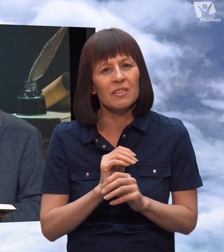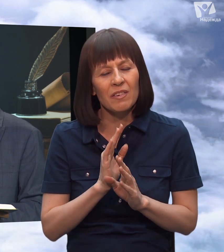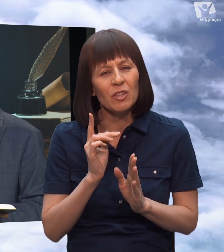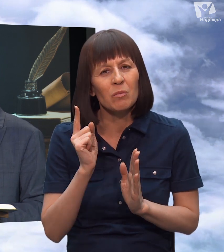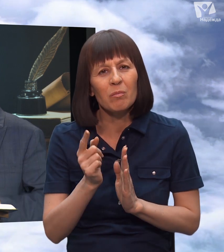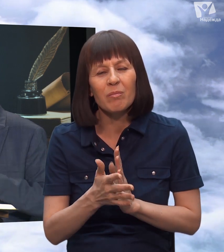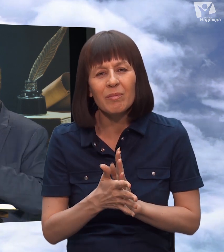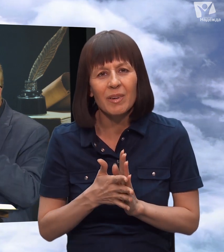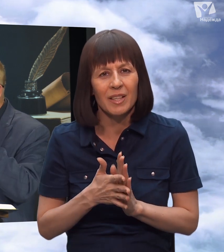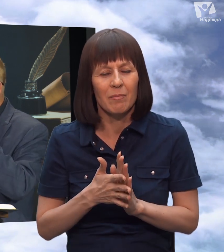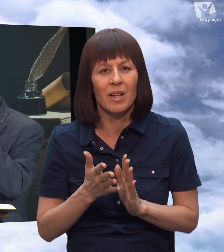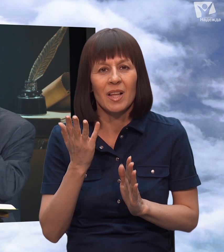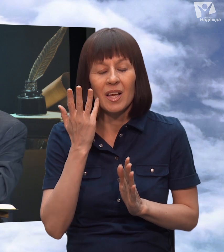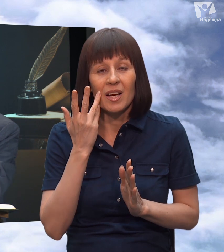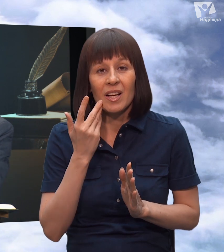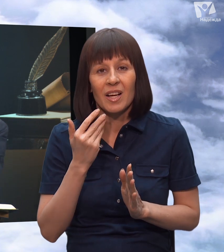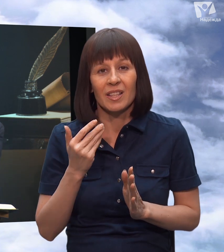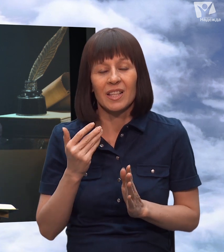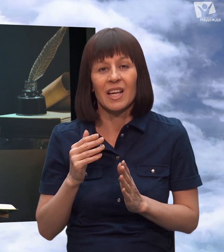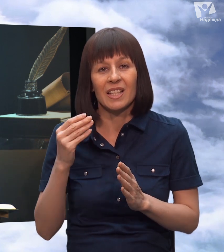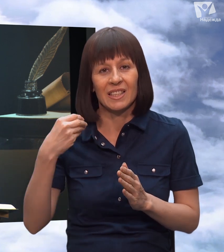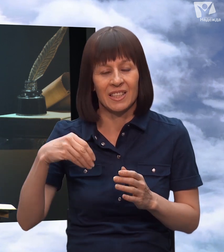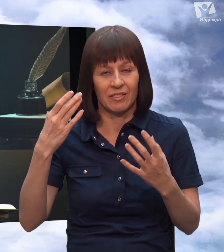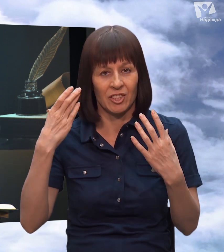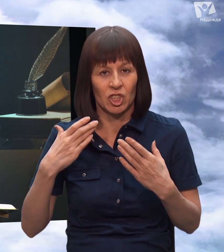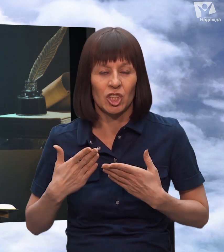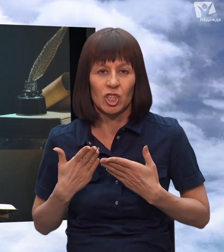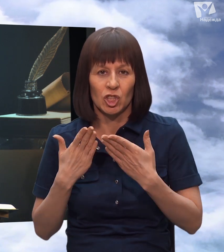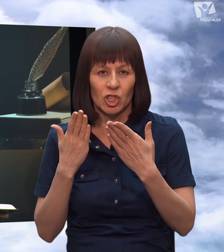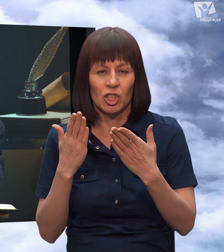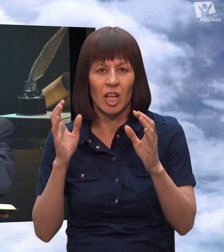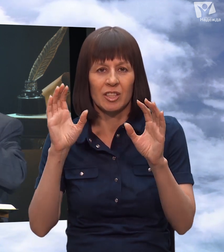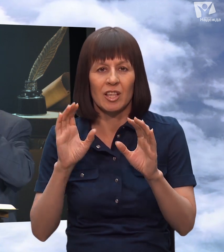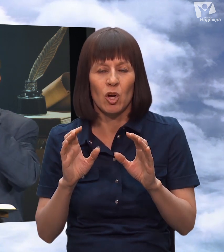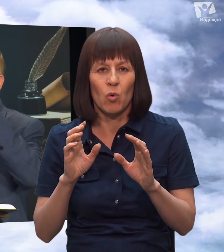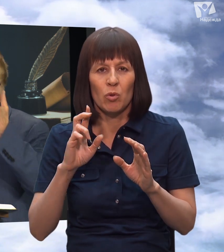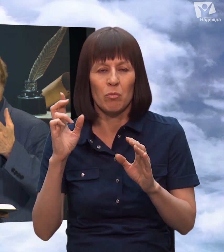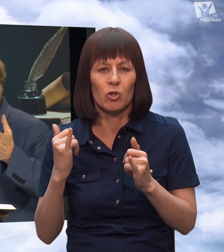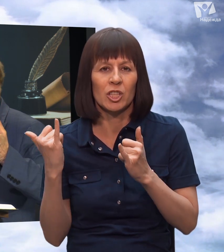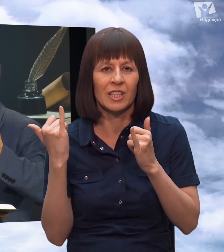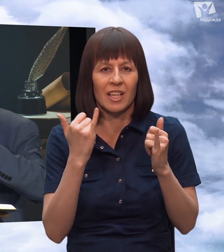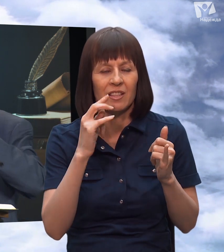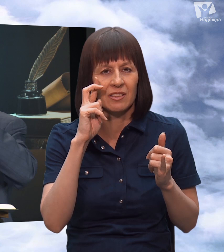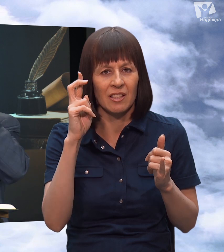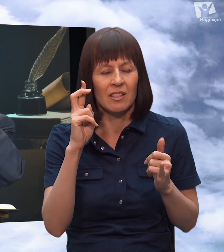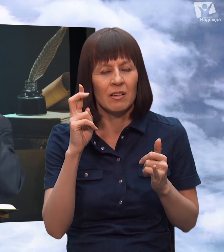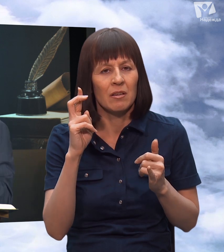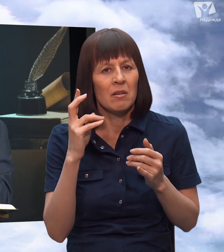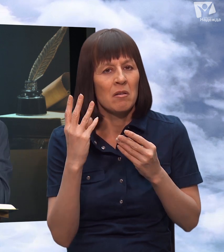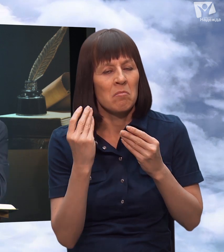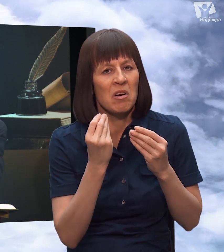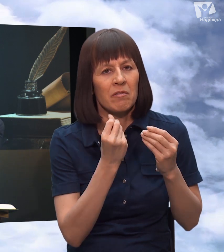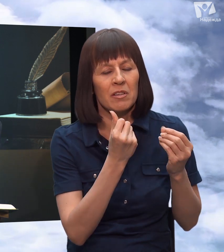сохранилась поэтому когда стали читать закон божий он соответствующим образом повлиял на